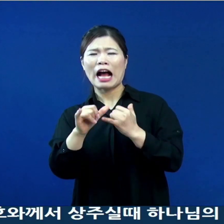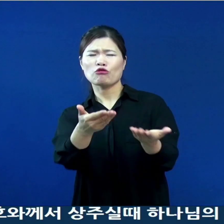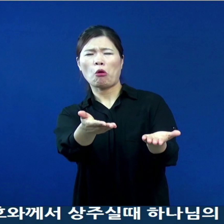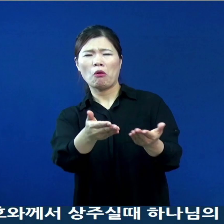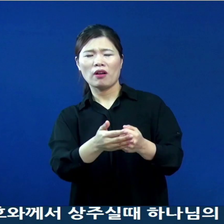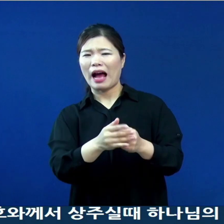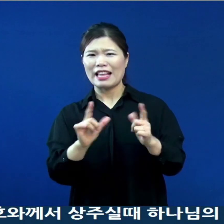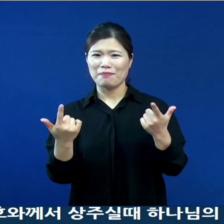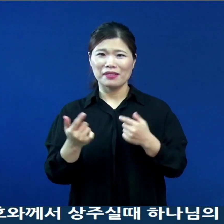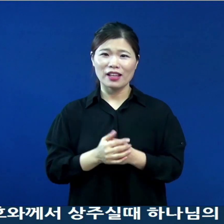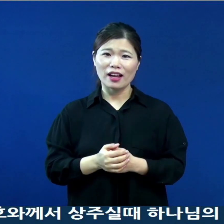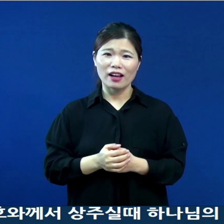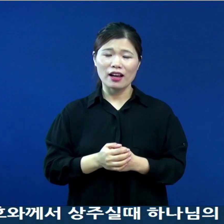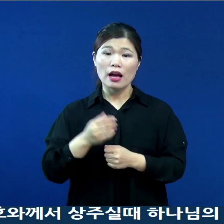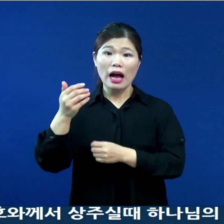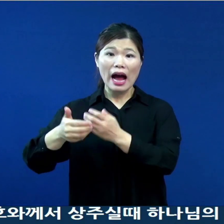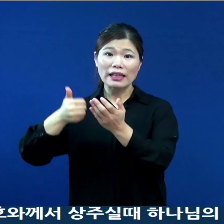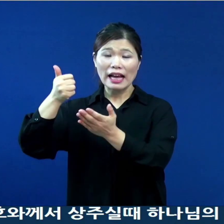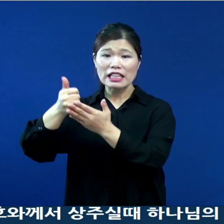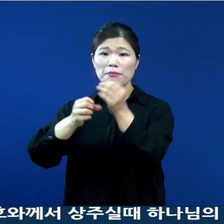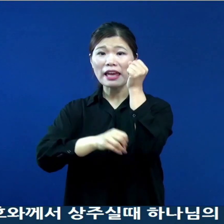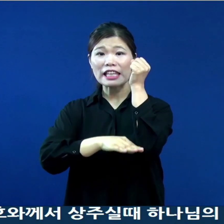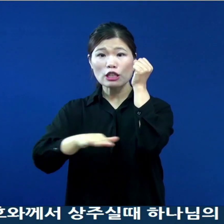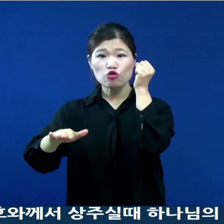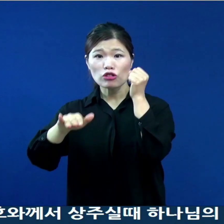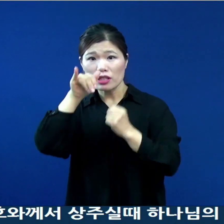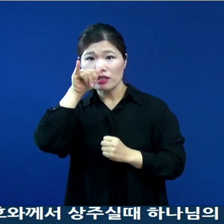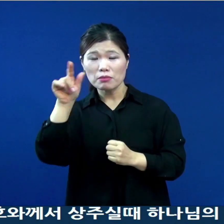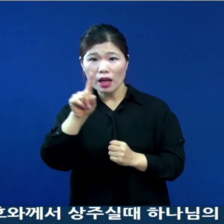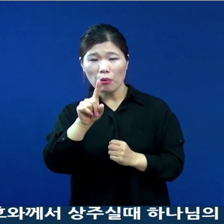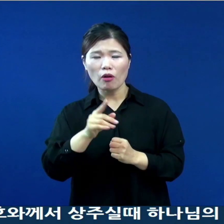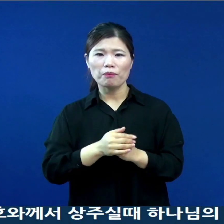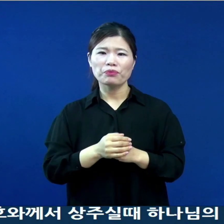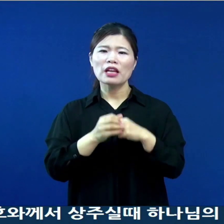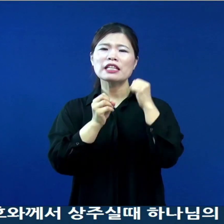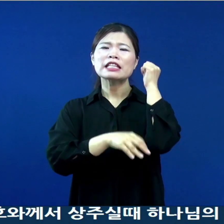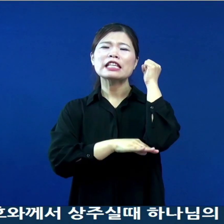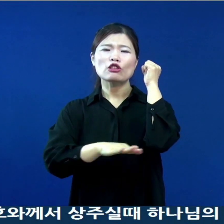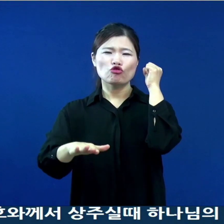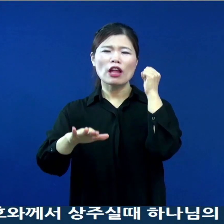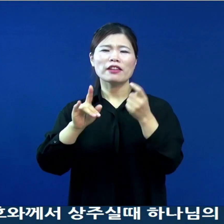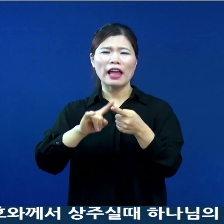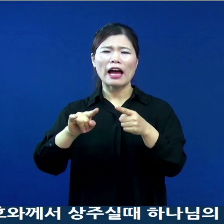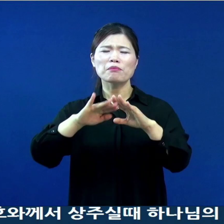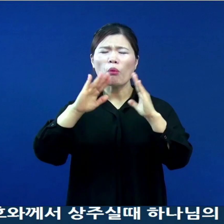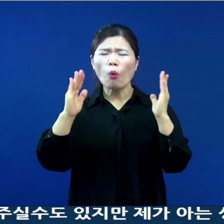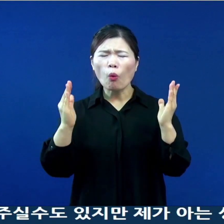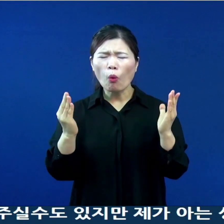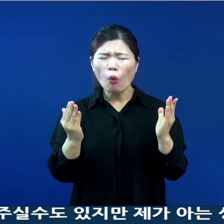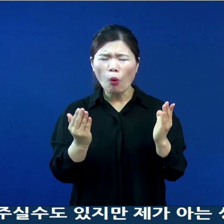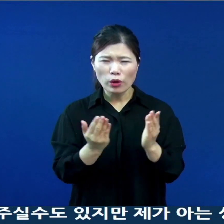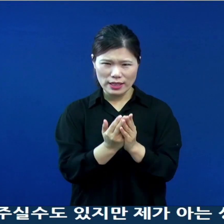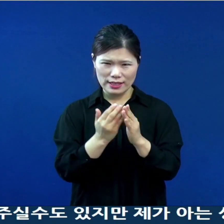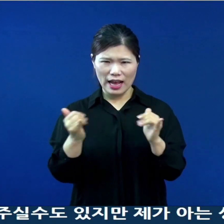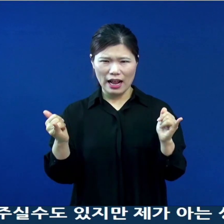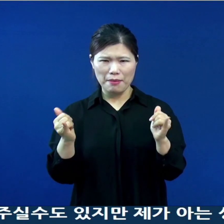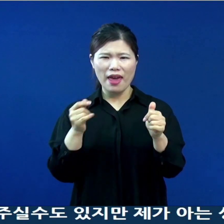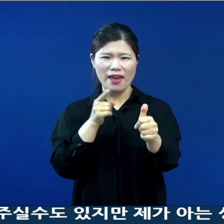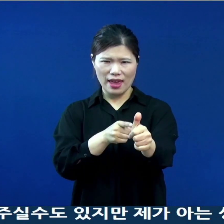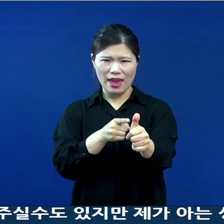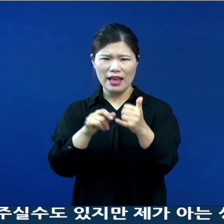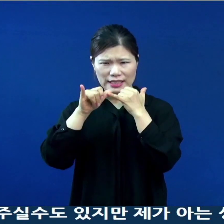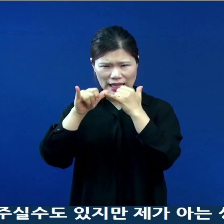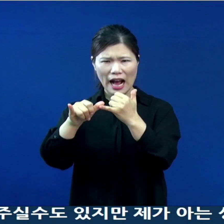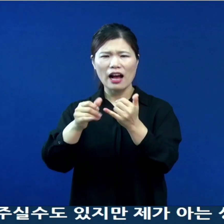주시는 게 아니고, 하나님의 기준을 정하고 그 기준에 들어온 모든 사람에게 상을 주시는, 그게 하나님의